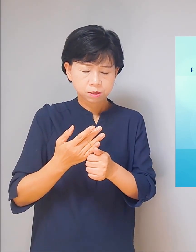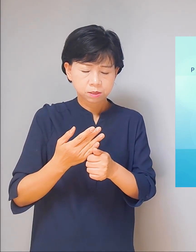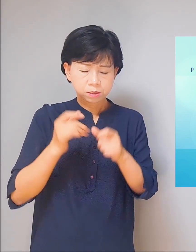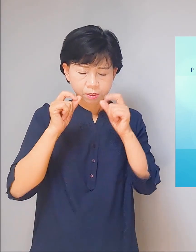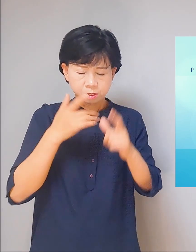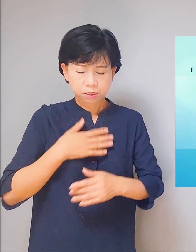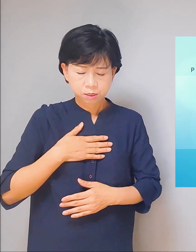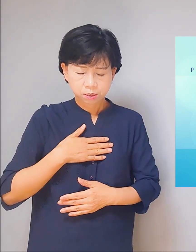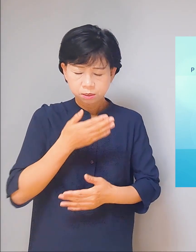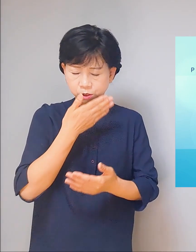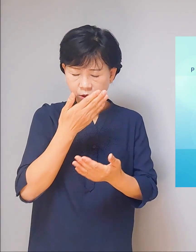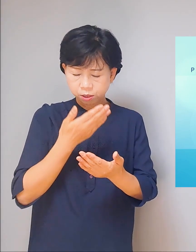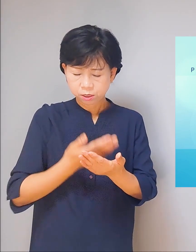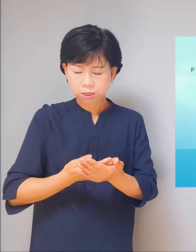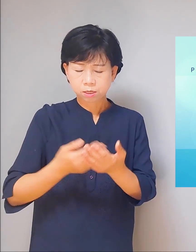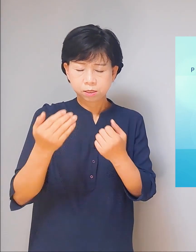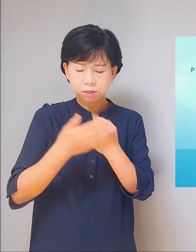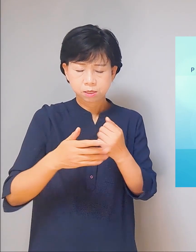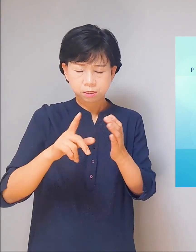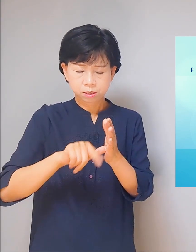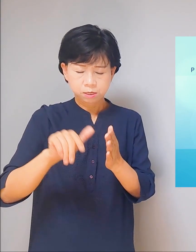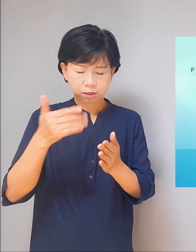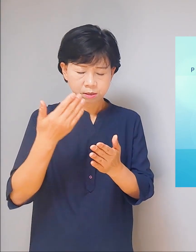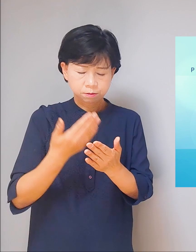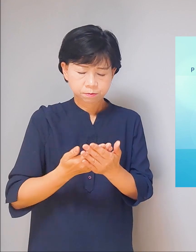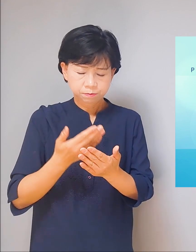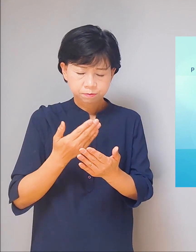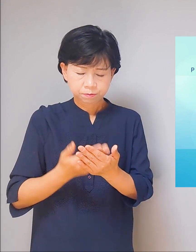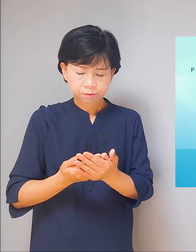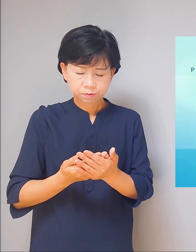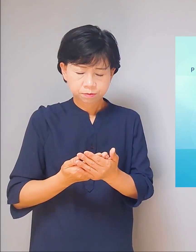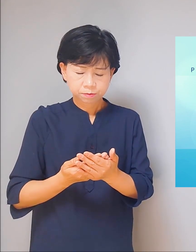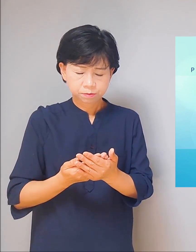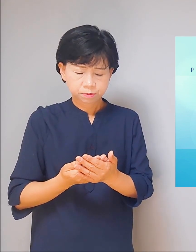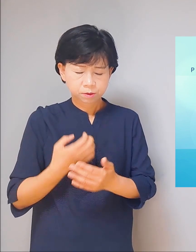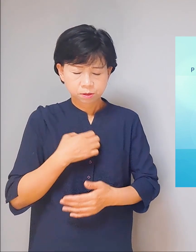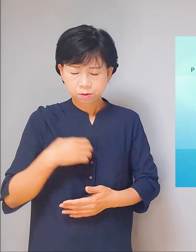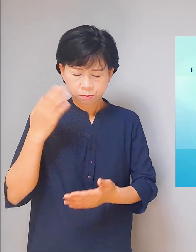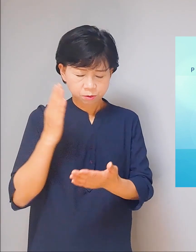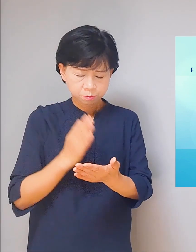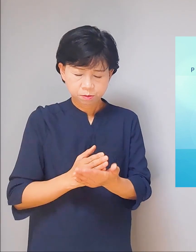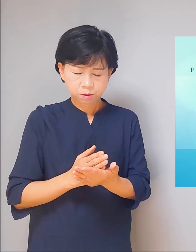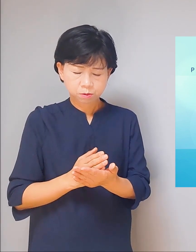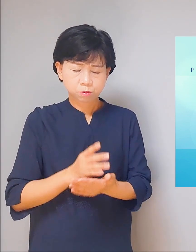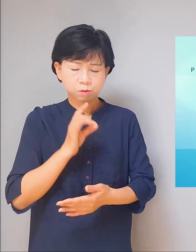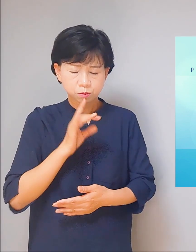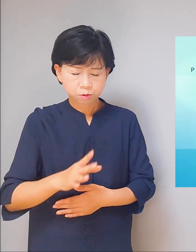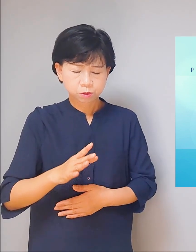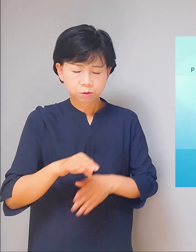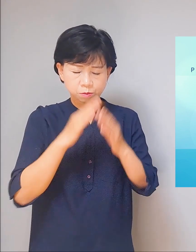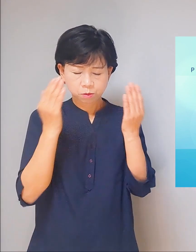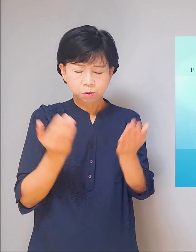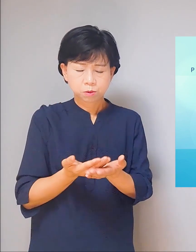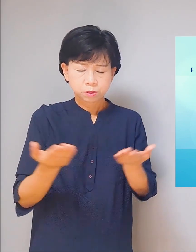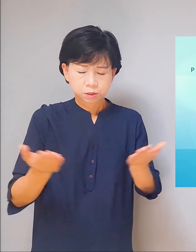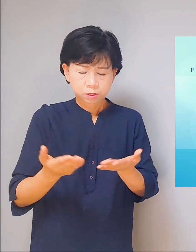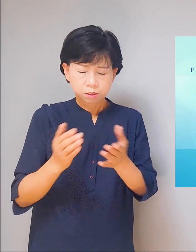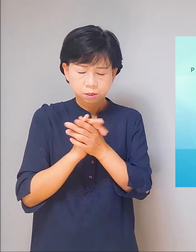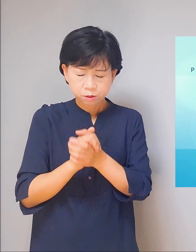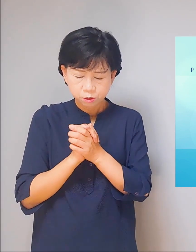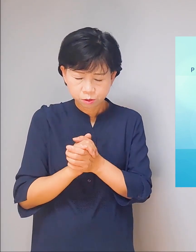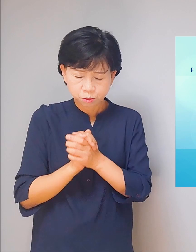은혜의 시간이 되게 인도하여 주시옵소서. 아무것도 염려하지 말고 오직 모든 일에 기도와